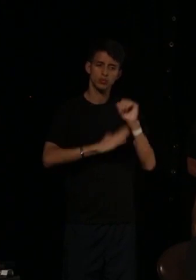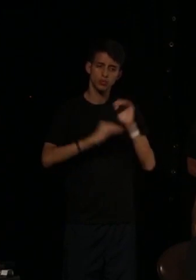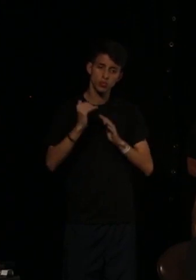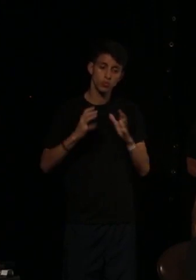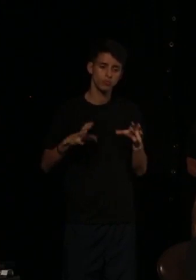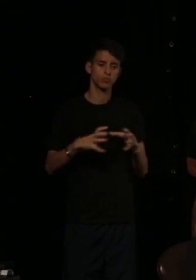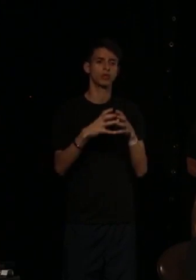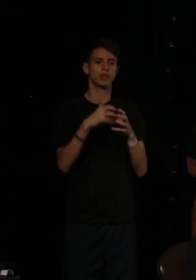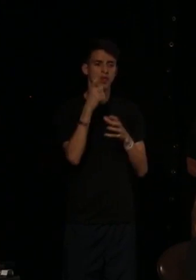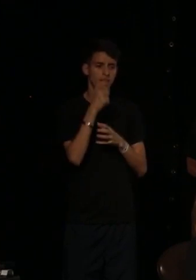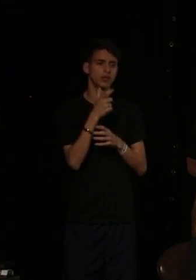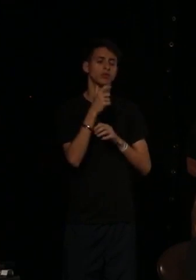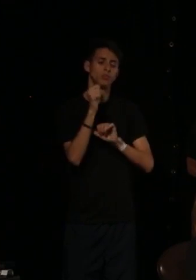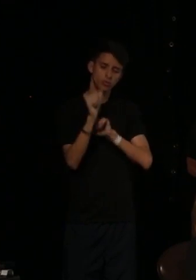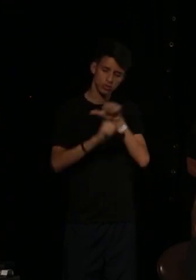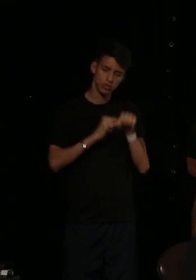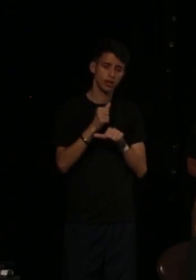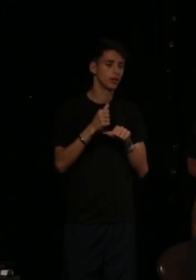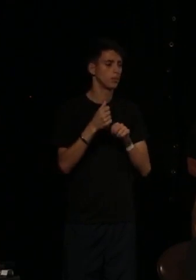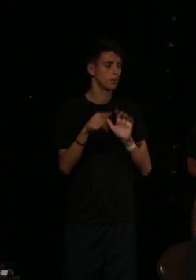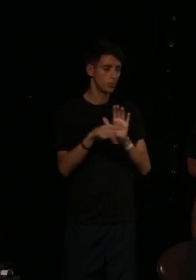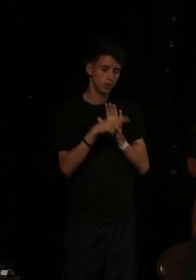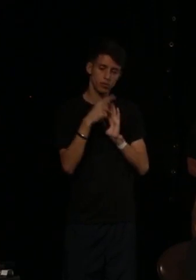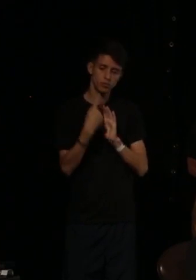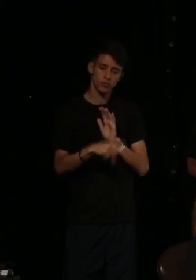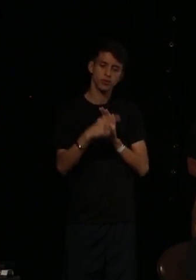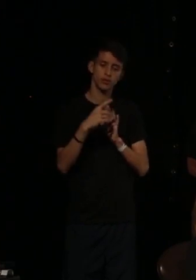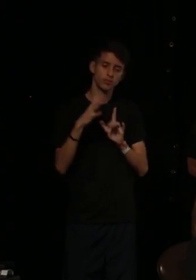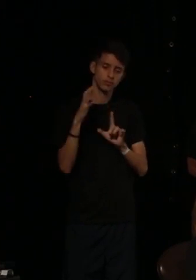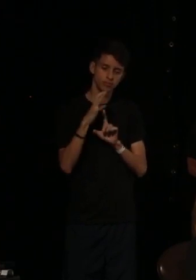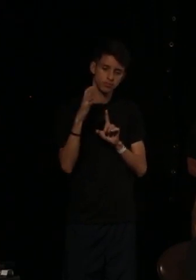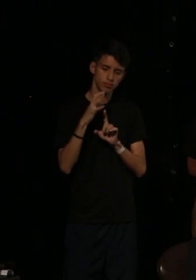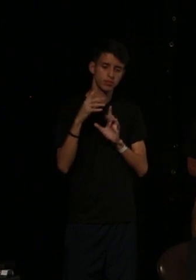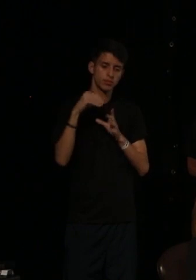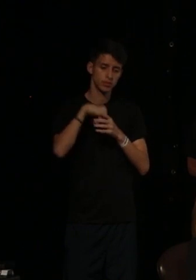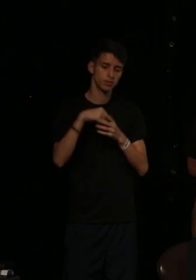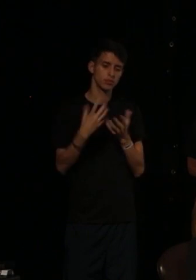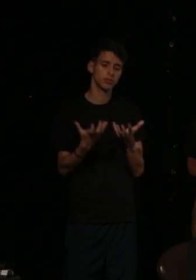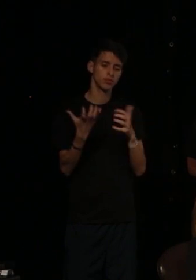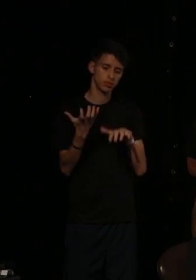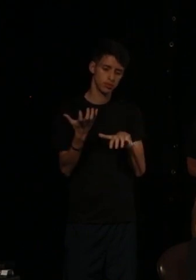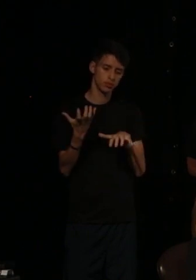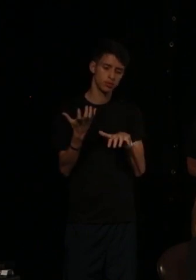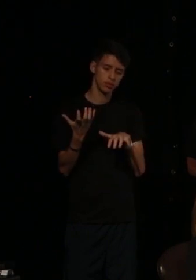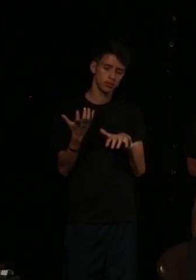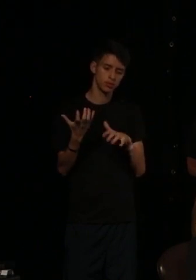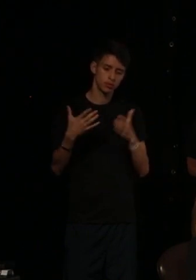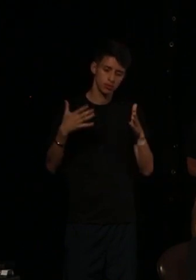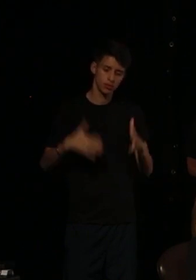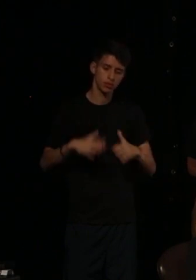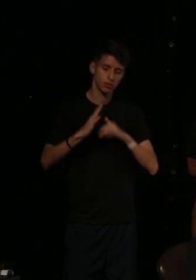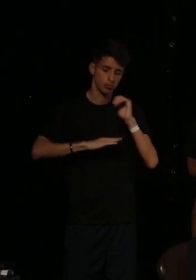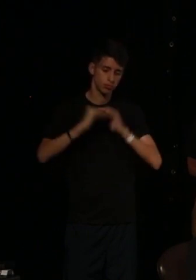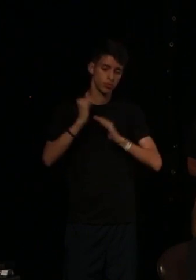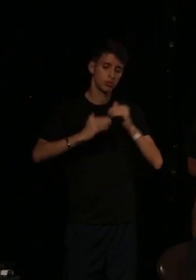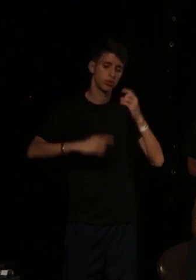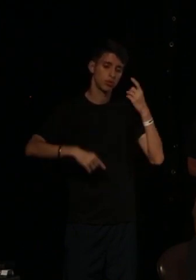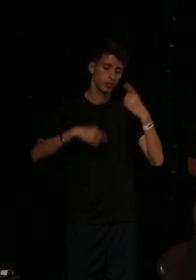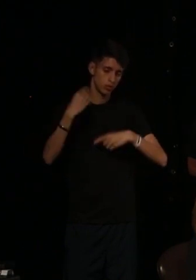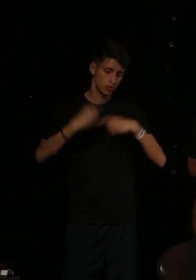interesse transferir isso para um grupo de pressão dentro do parlamento, ou seja, atuar politicamente para